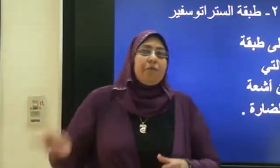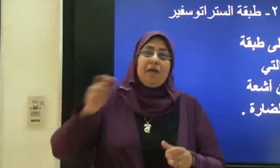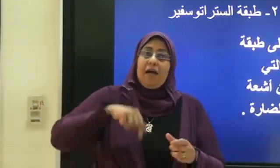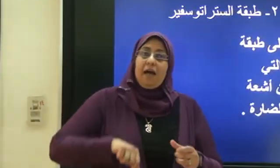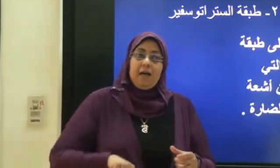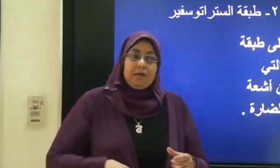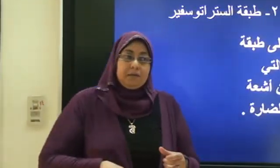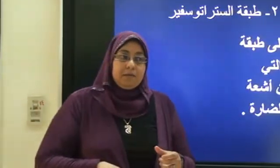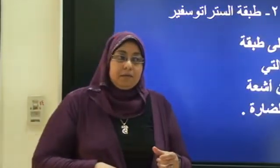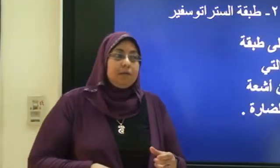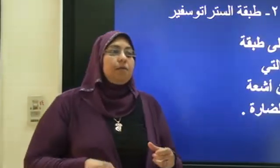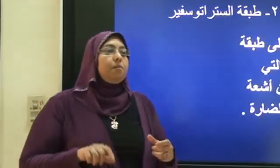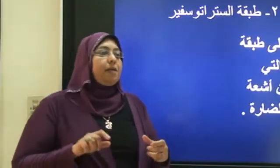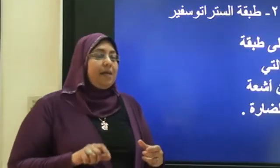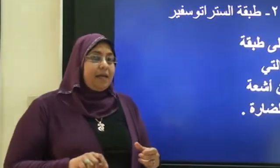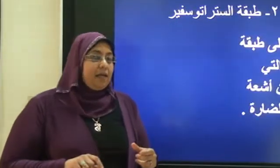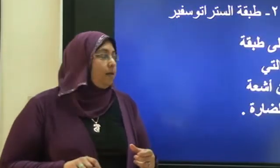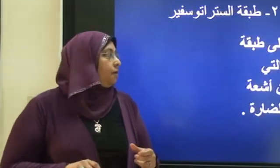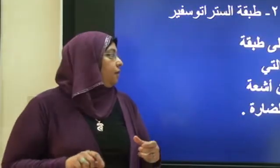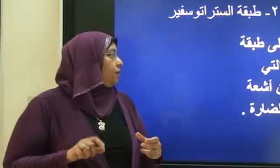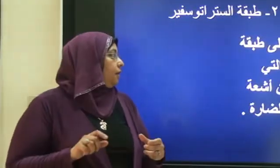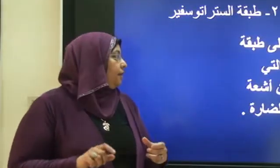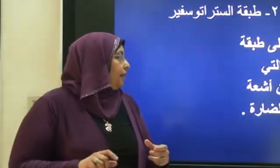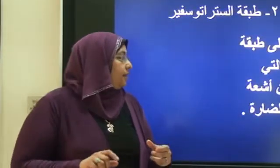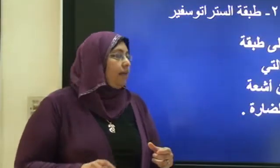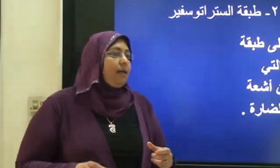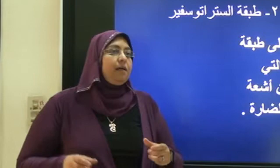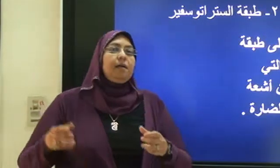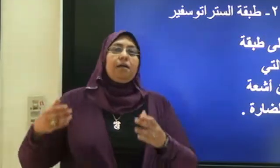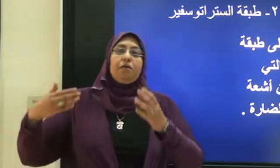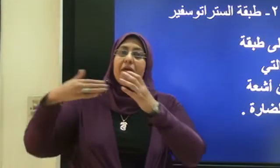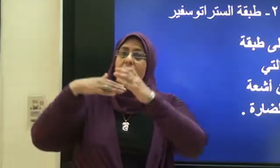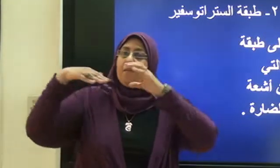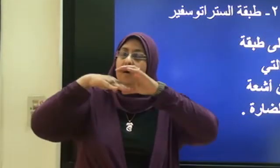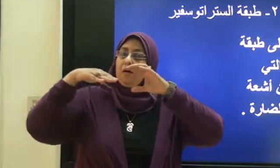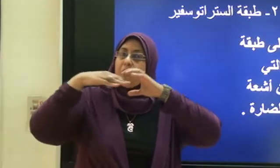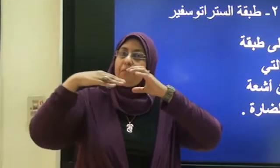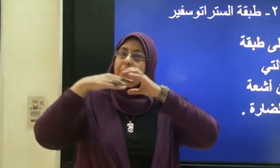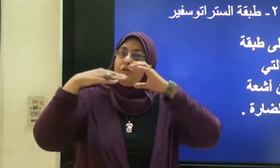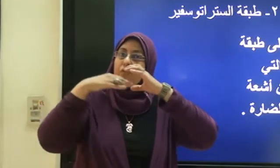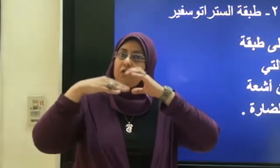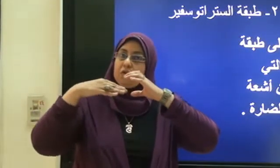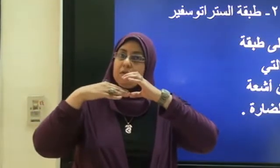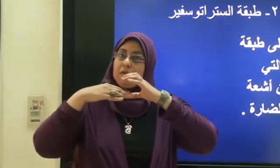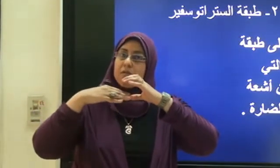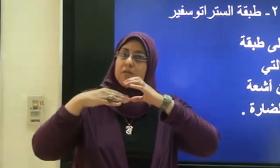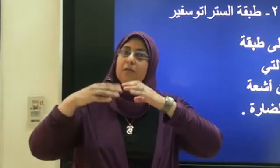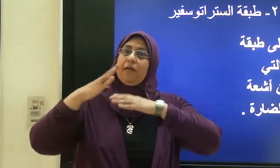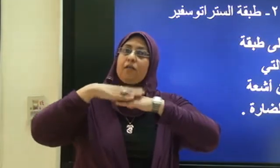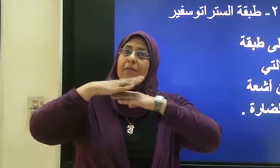فيها بنلاقي ان عندنا في طبقة في النص، الطبقة